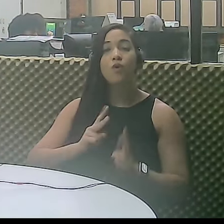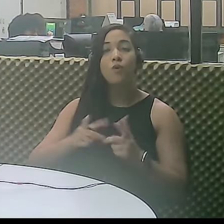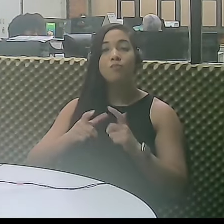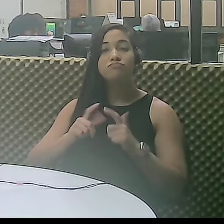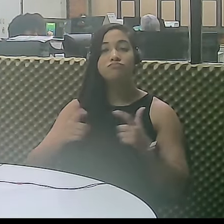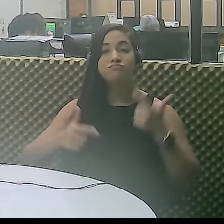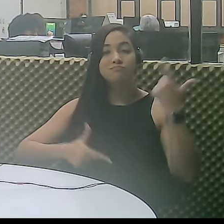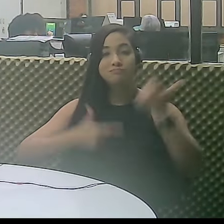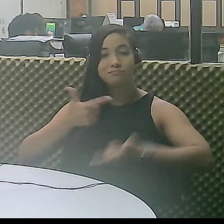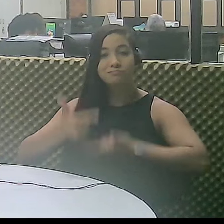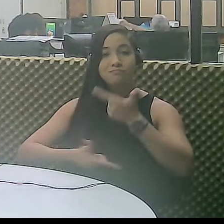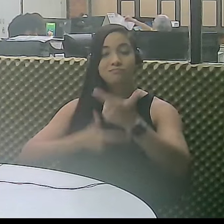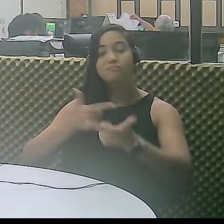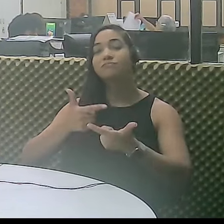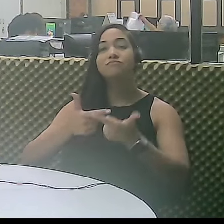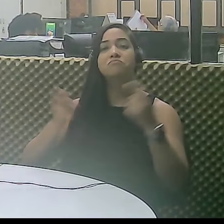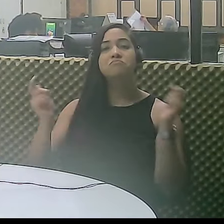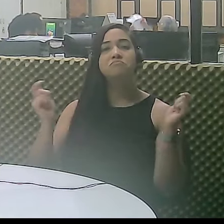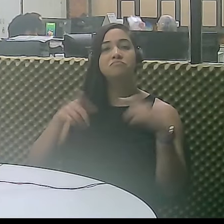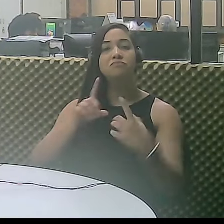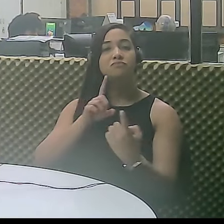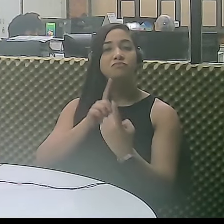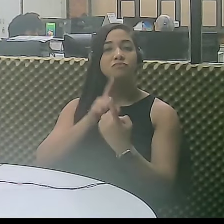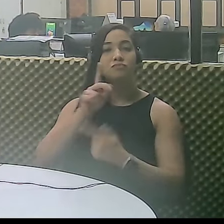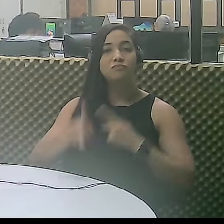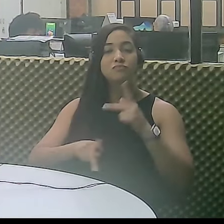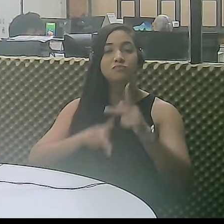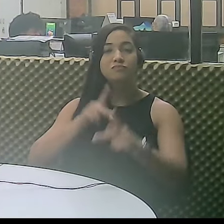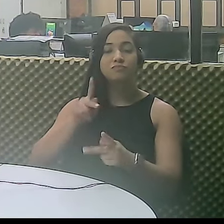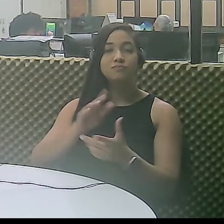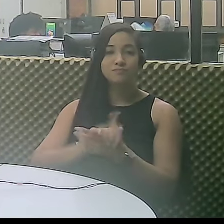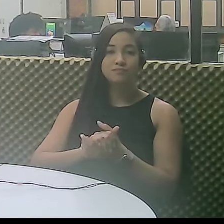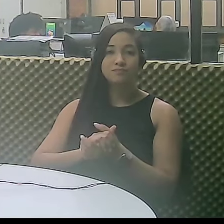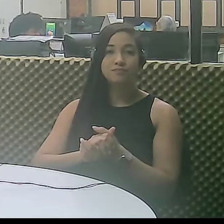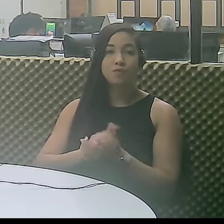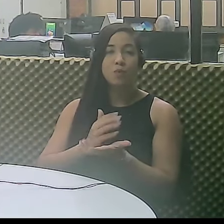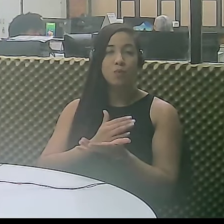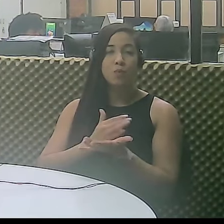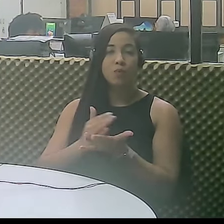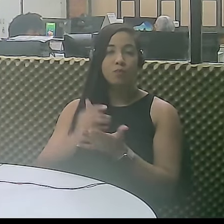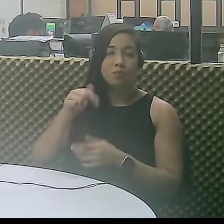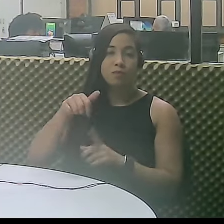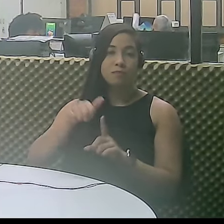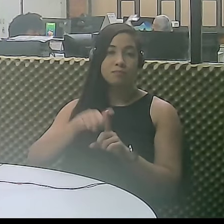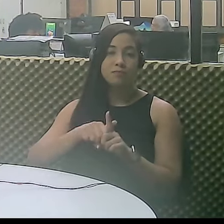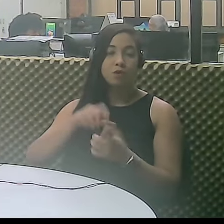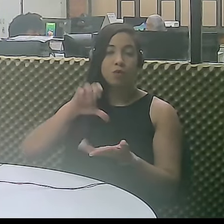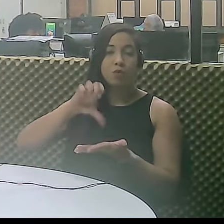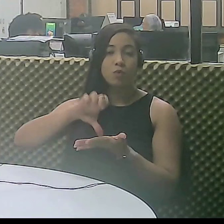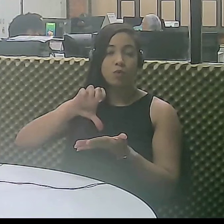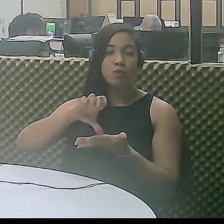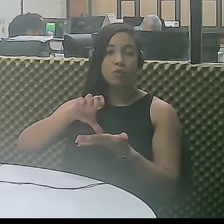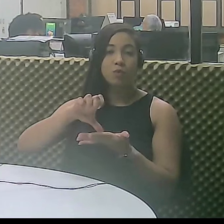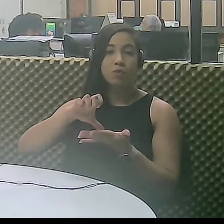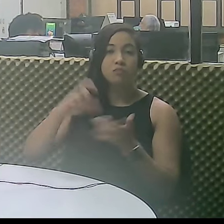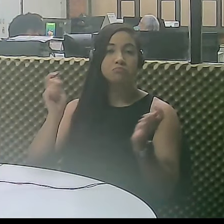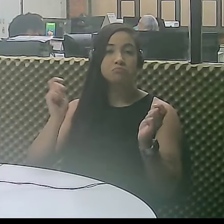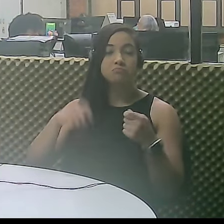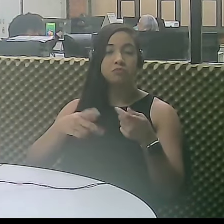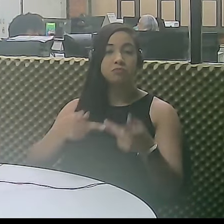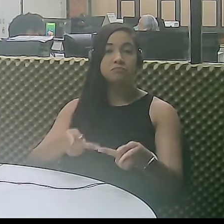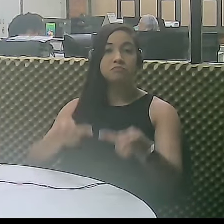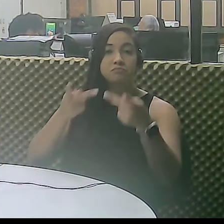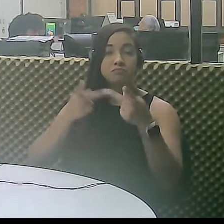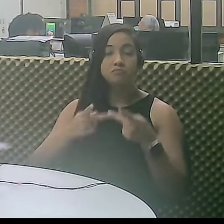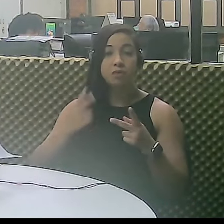ampliando serviços para seguir garantindo atendimento à população. Desde o início deste mês, a unidade hospitalar está habilitada a